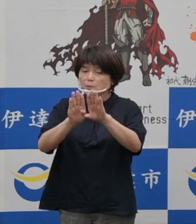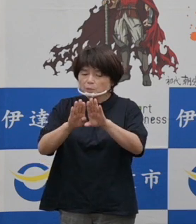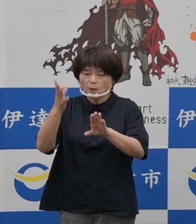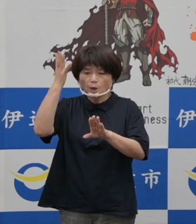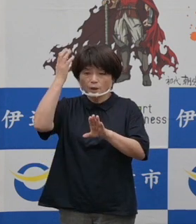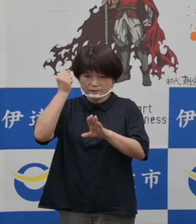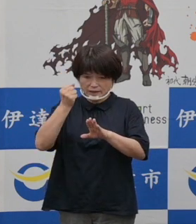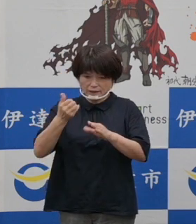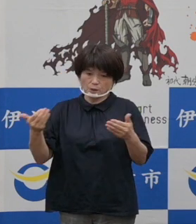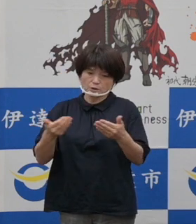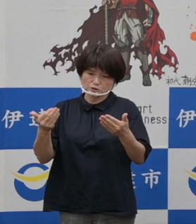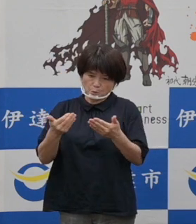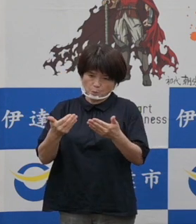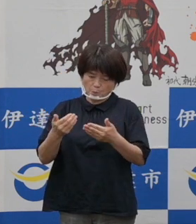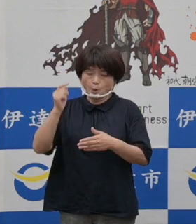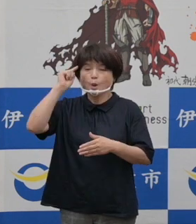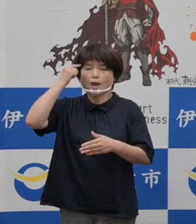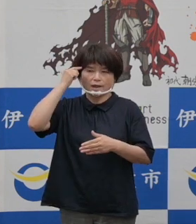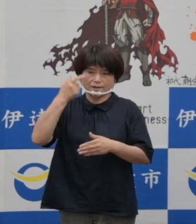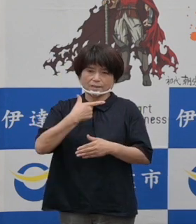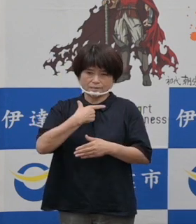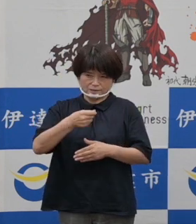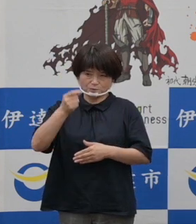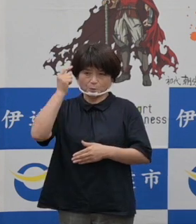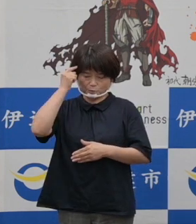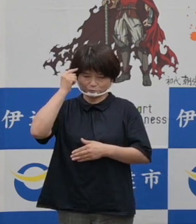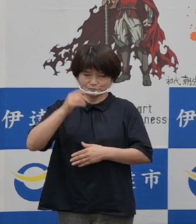施を検討してまいりたいと考えております。